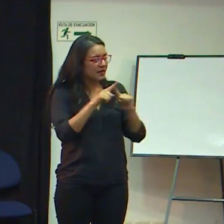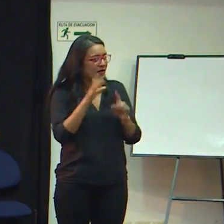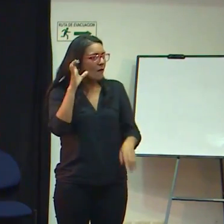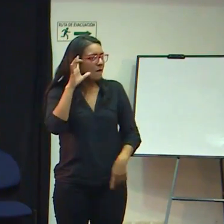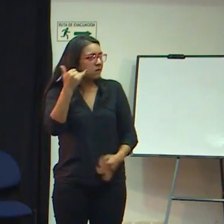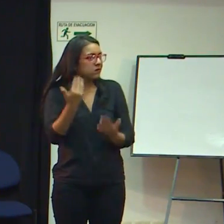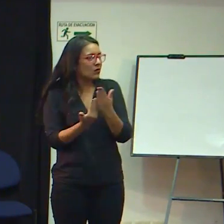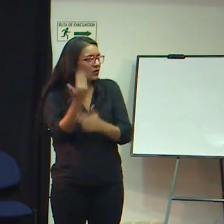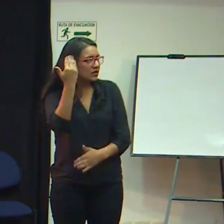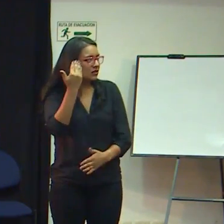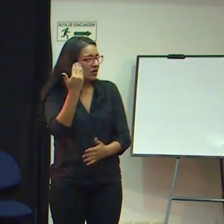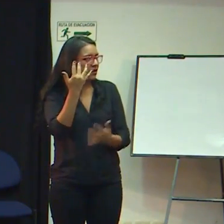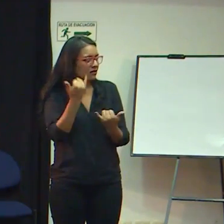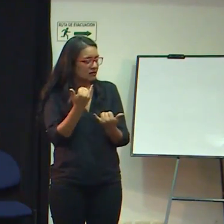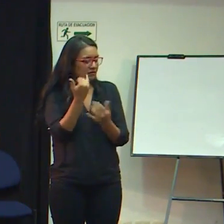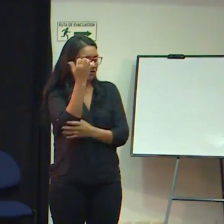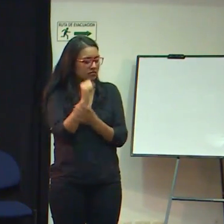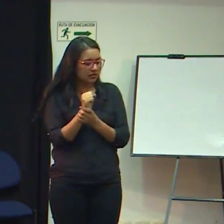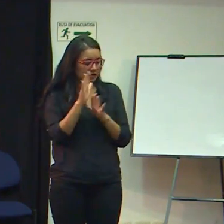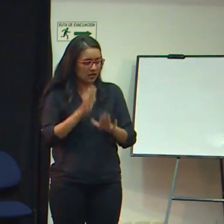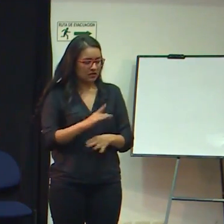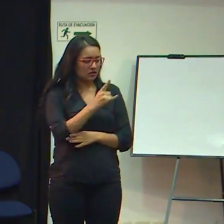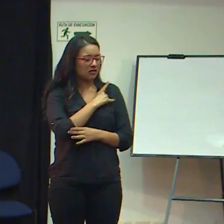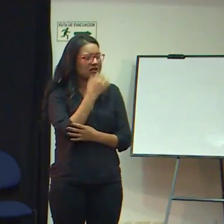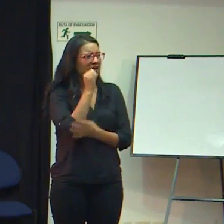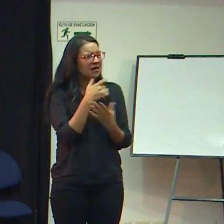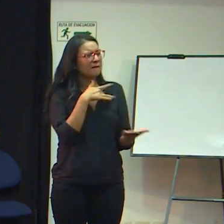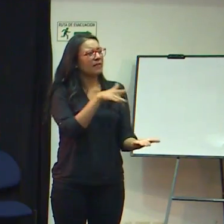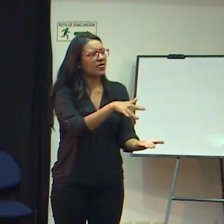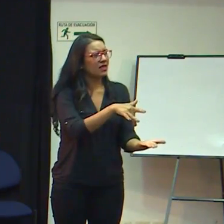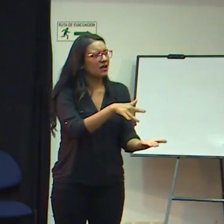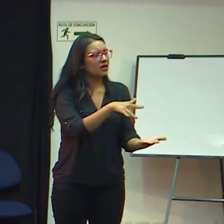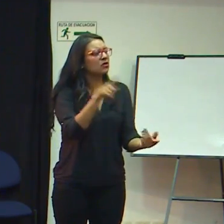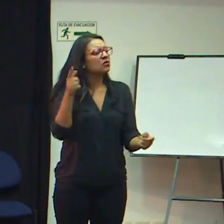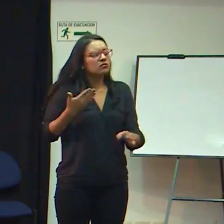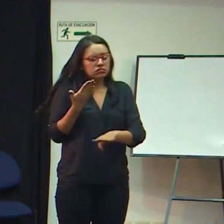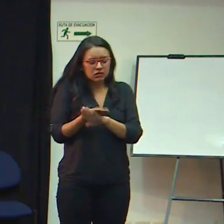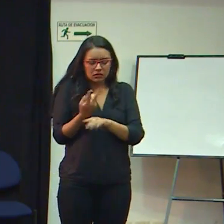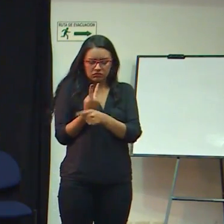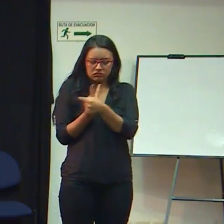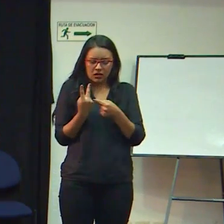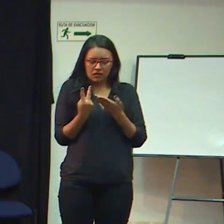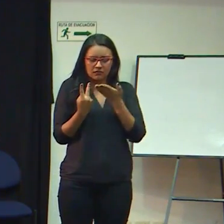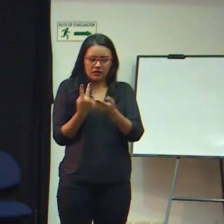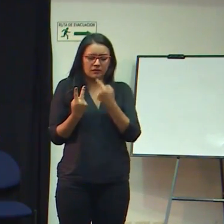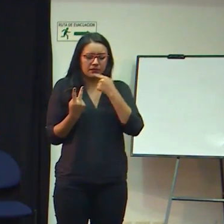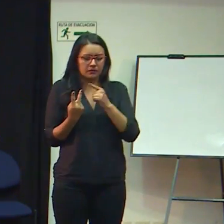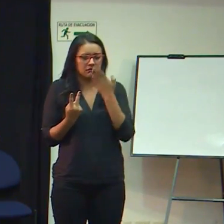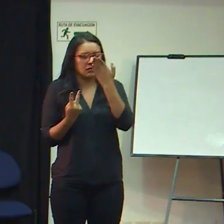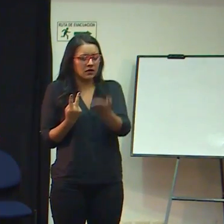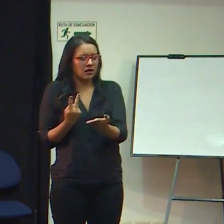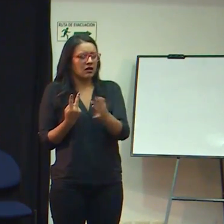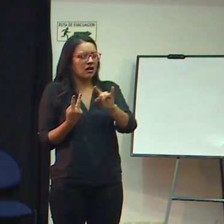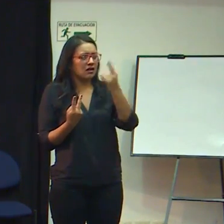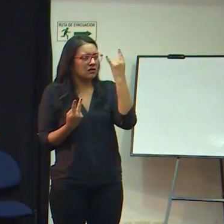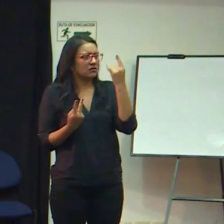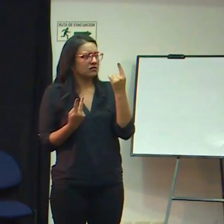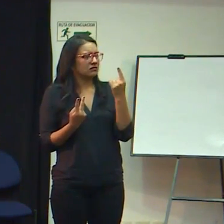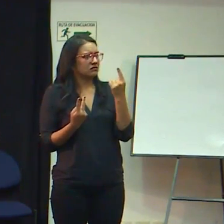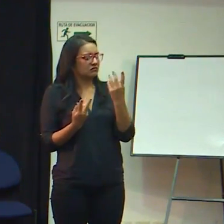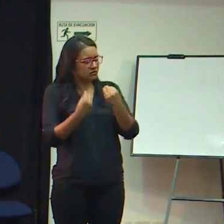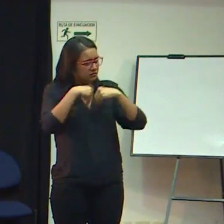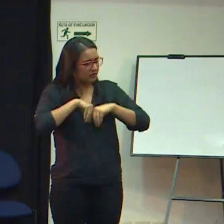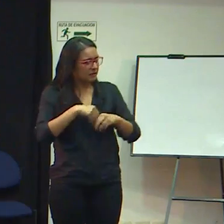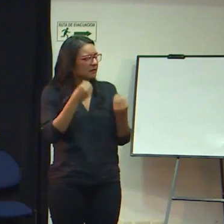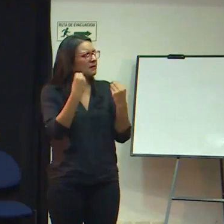Aritica actualmente, donde se está viendo esta crisis acá en la universidad, ¿qué innovación de dinámica que haga